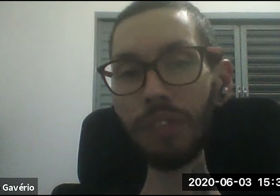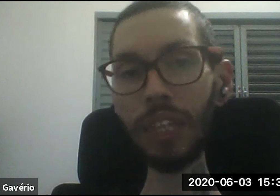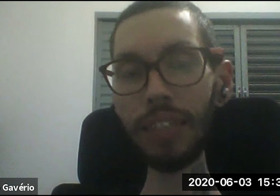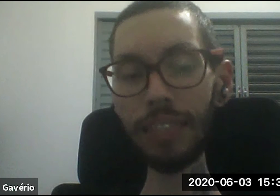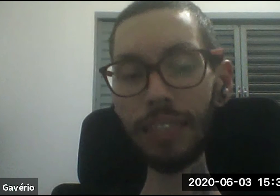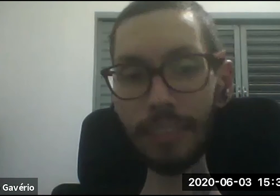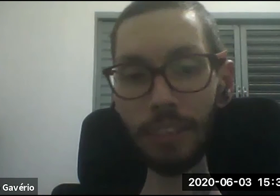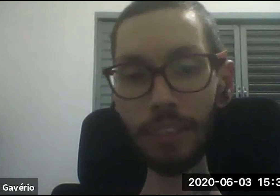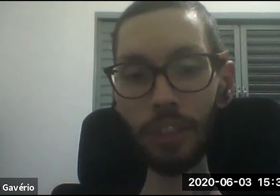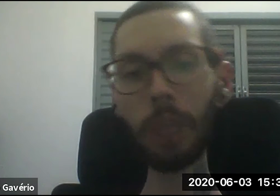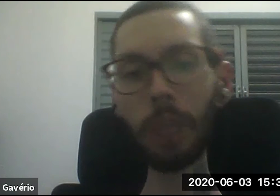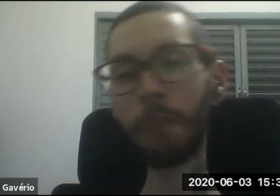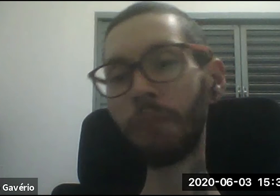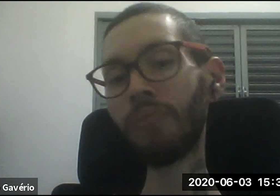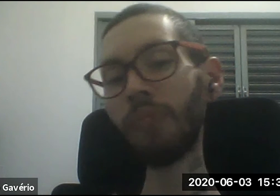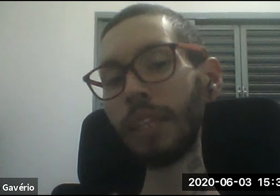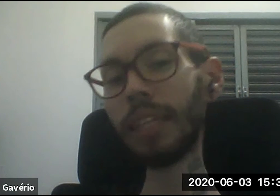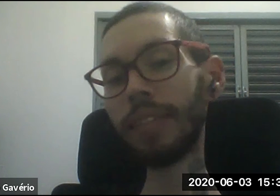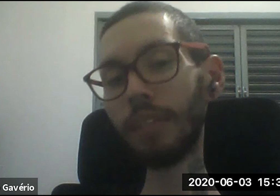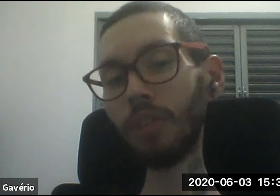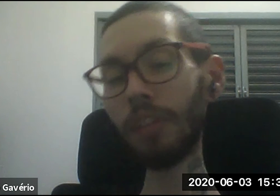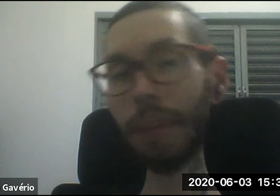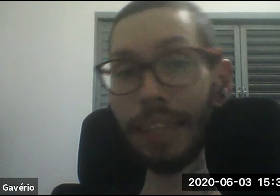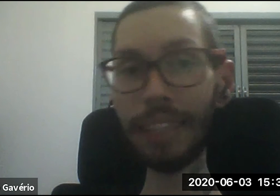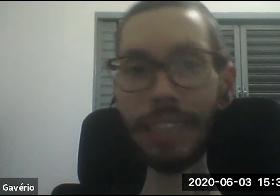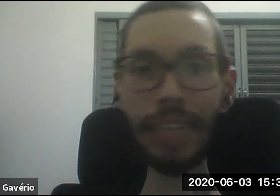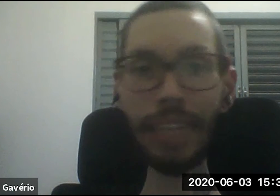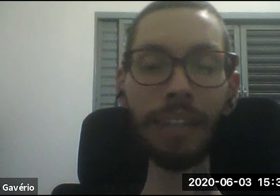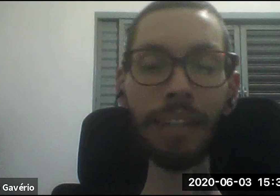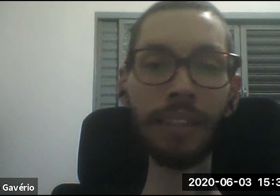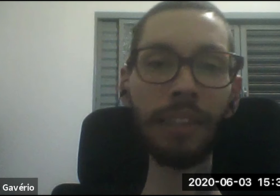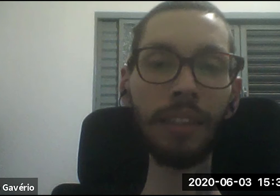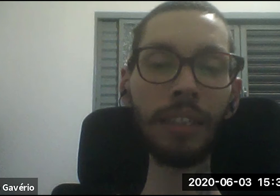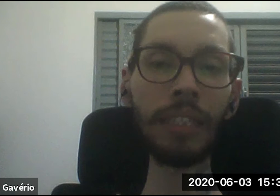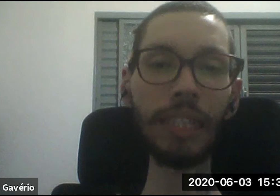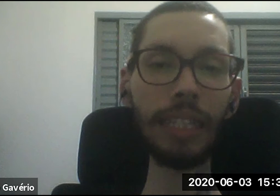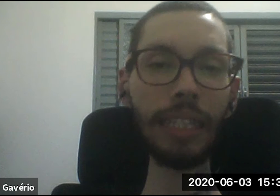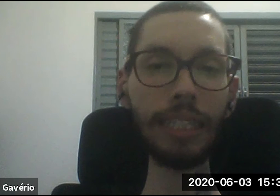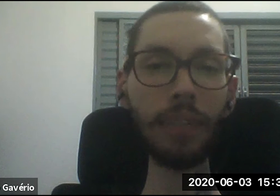com deficiência, nesse sentido, têm sido chamadas a dar